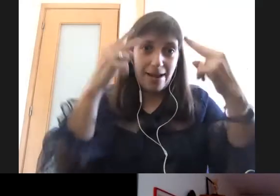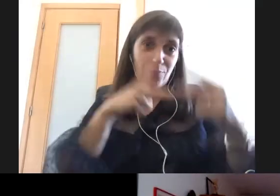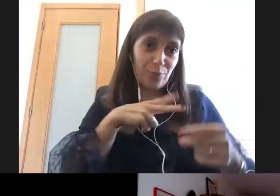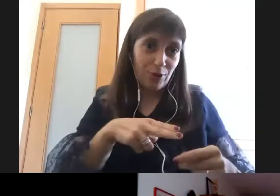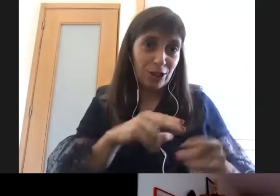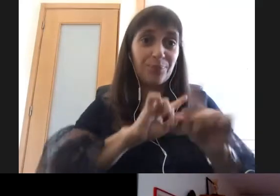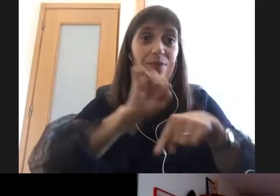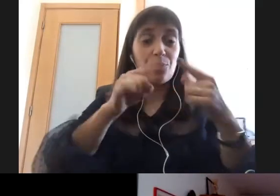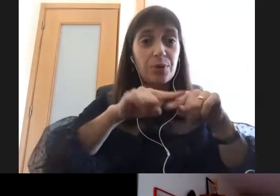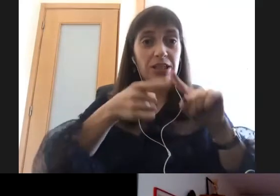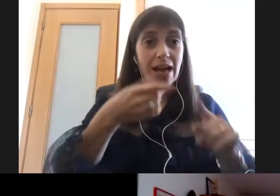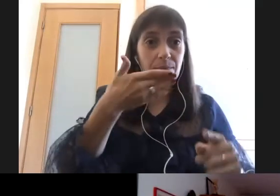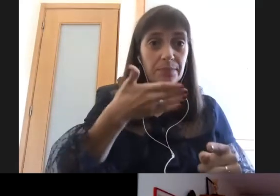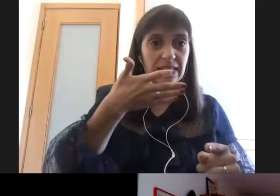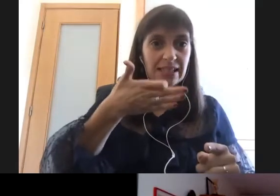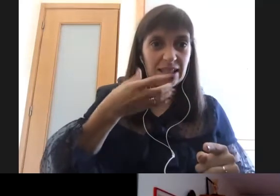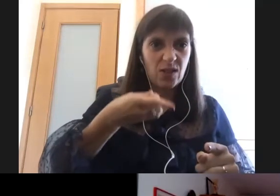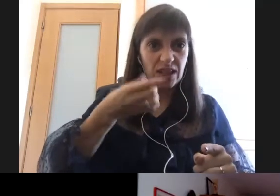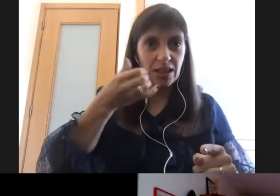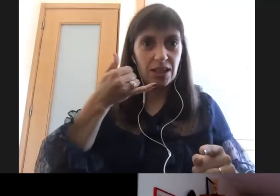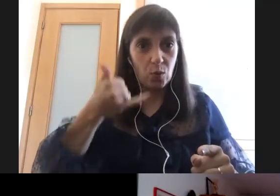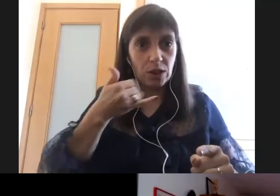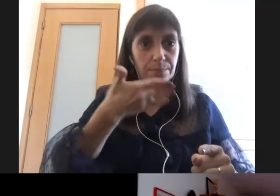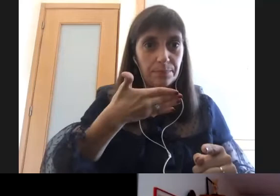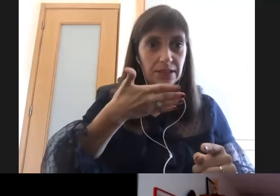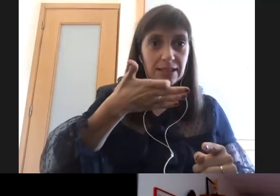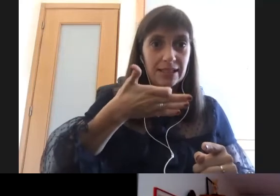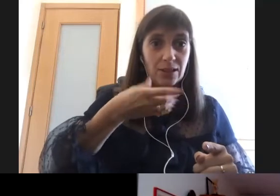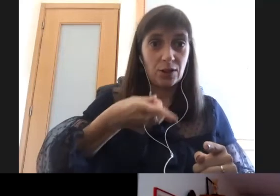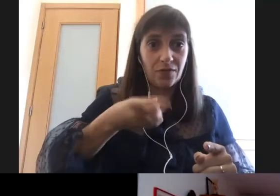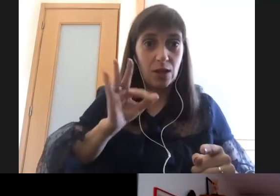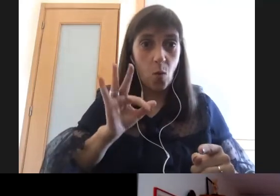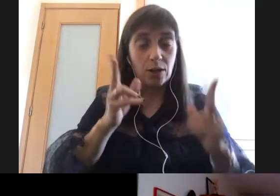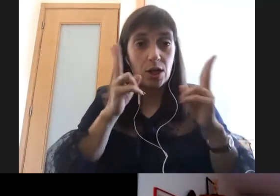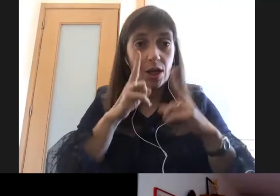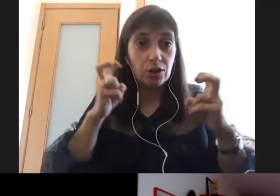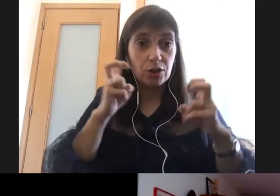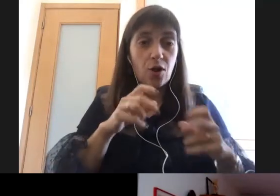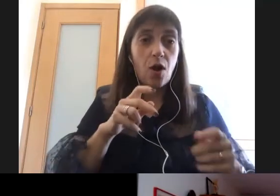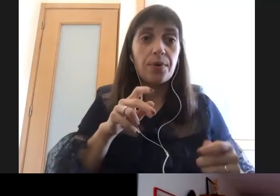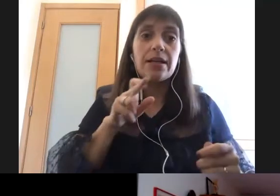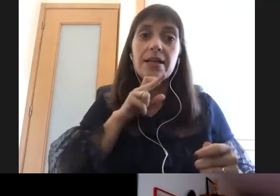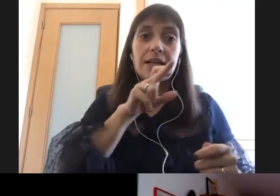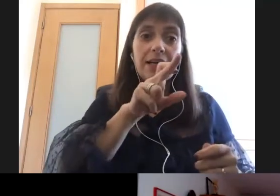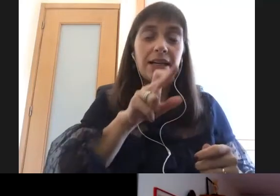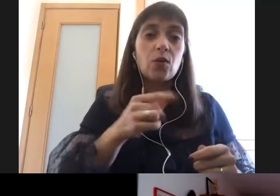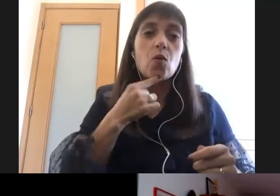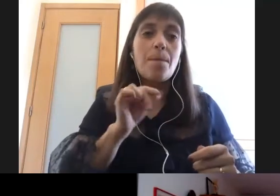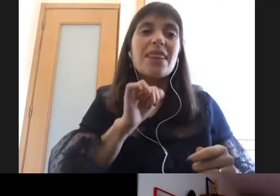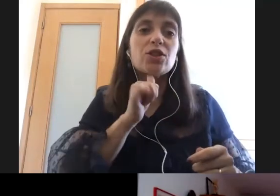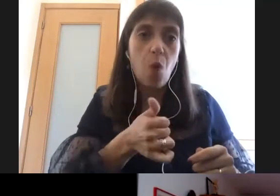1792, 1794, você tem a descoberta no Rio das Velhas e no Rio das Mortes, em Minas Gerais.